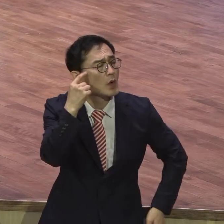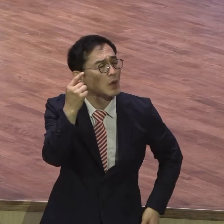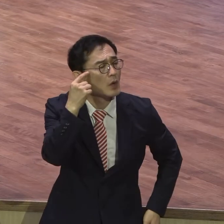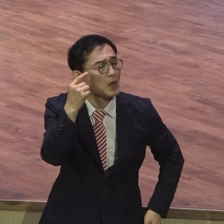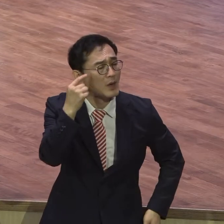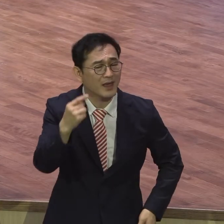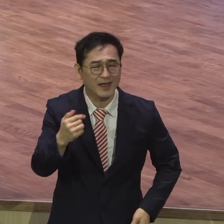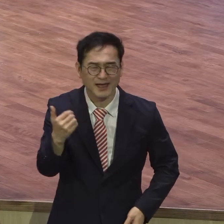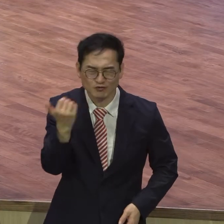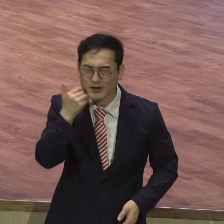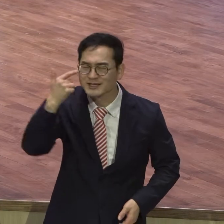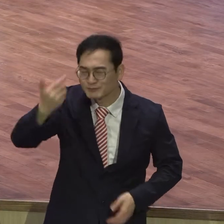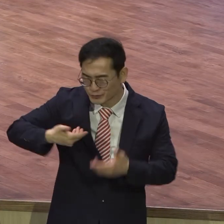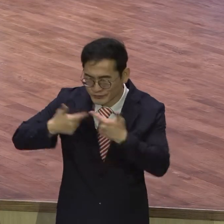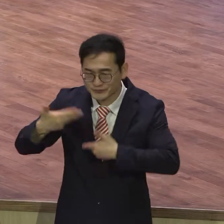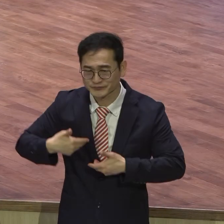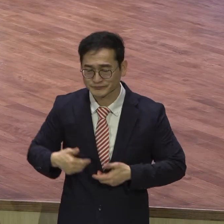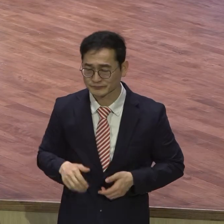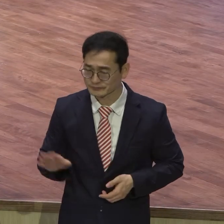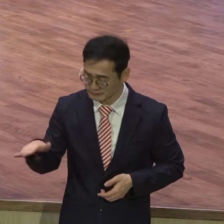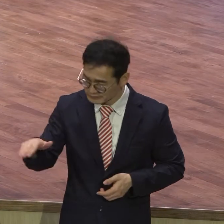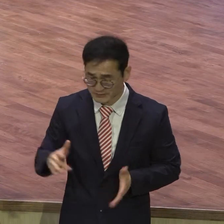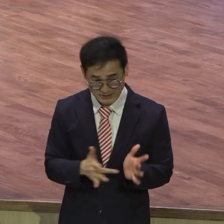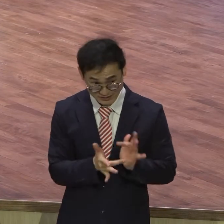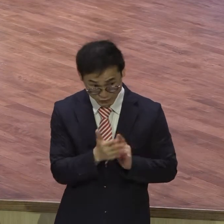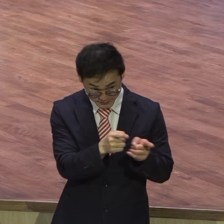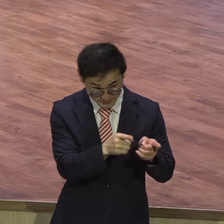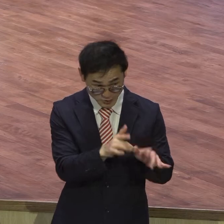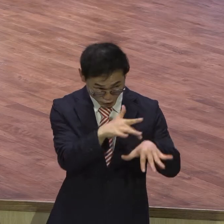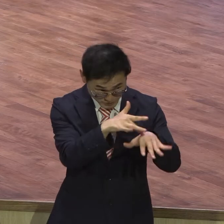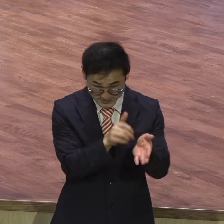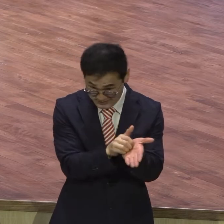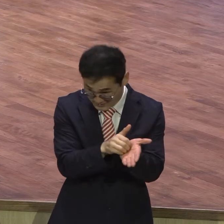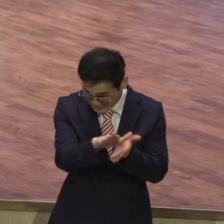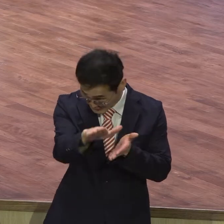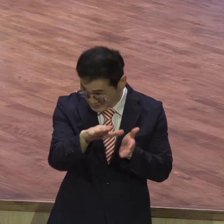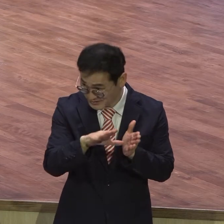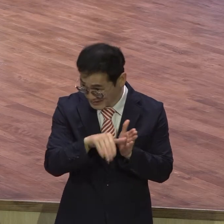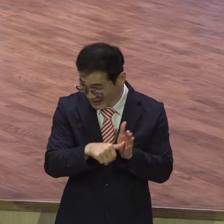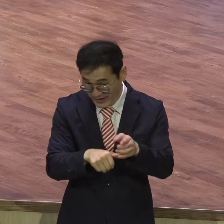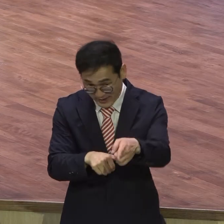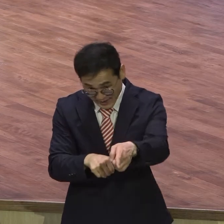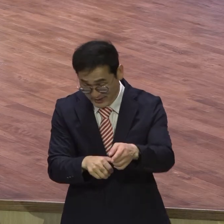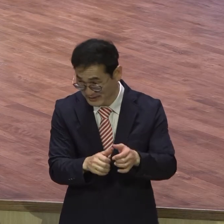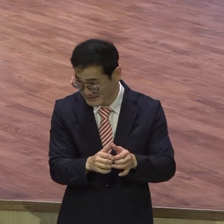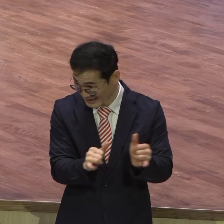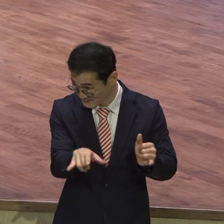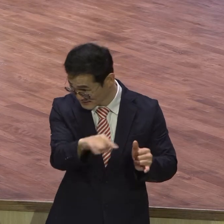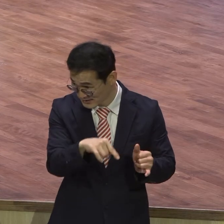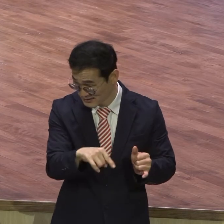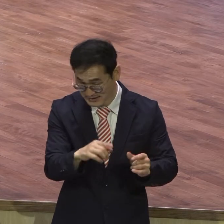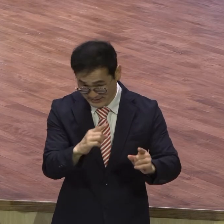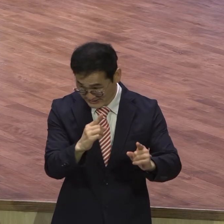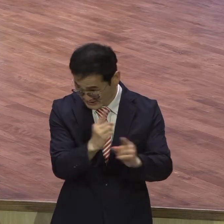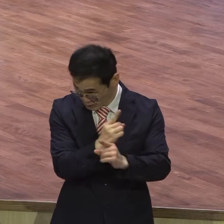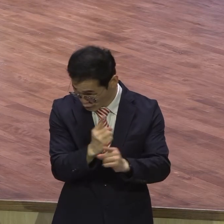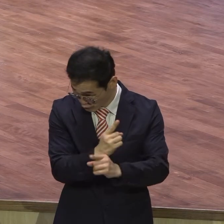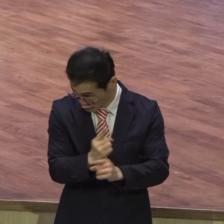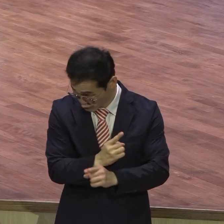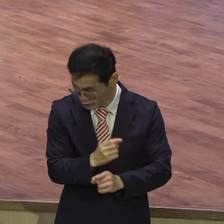예수님은 귀신을 내가 쫓으면서 이 사람들의 치유에